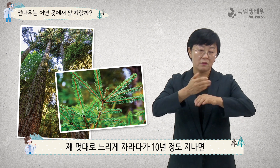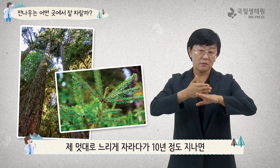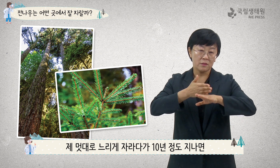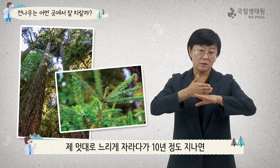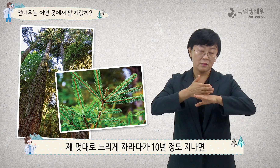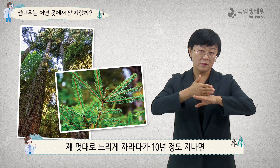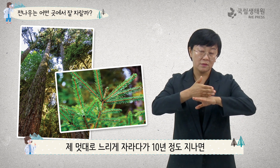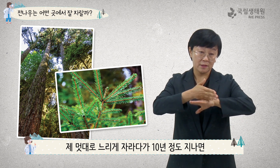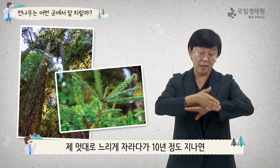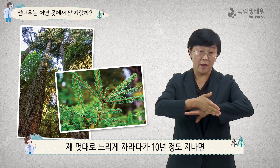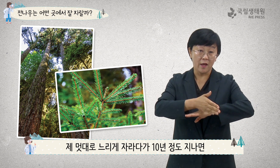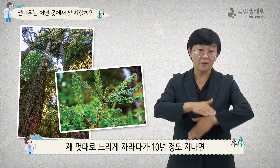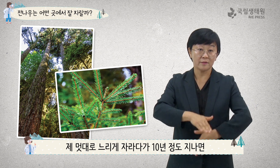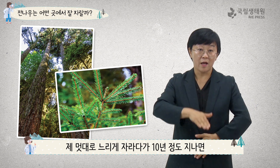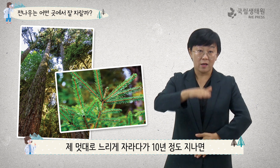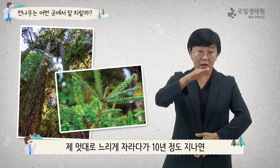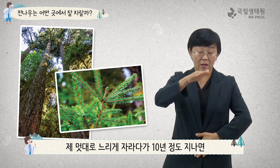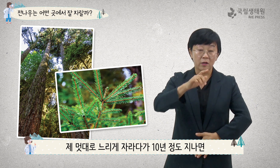자라다가 10년 정도 지나면